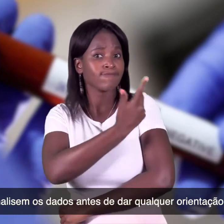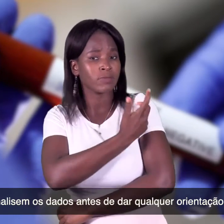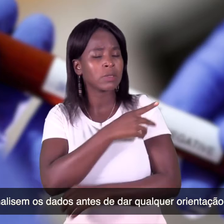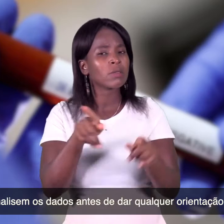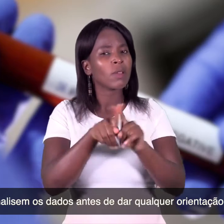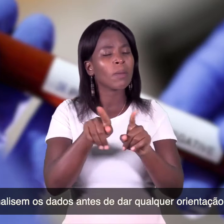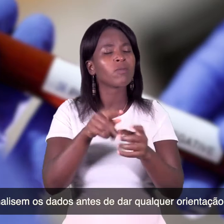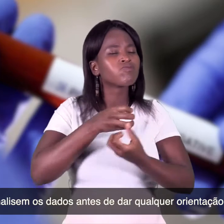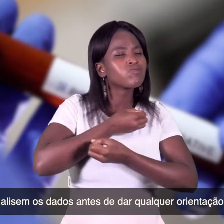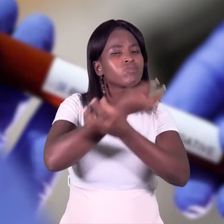qualquer orientação.